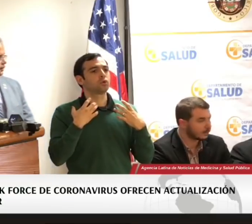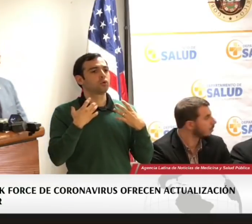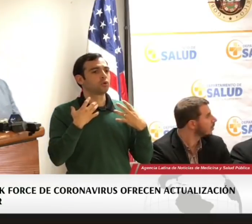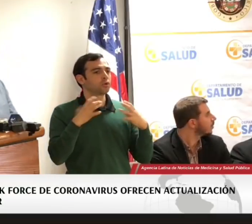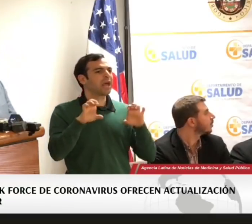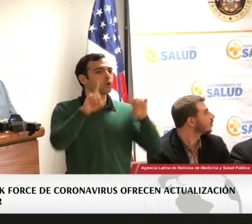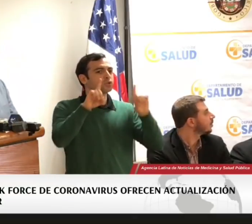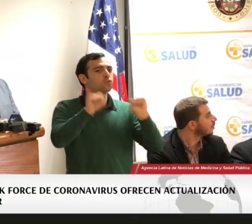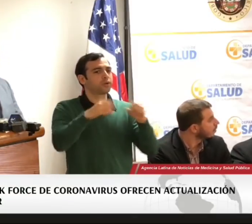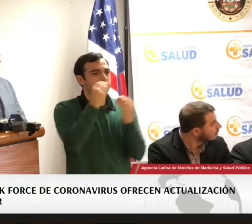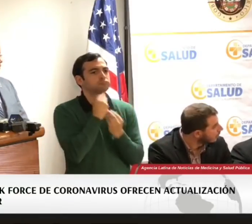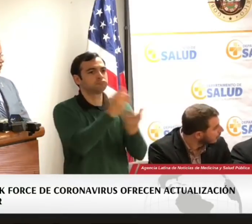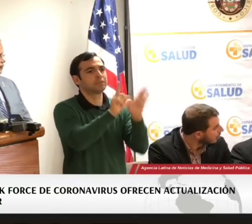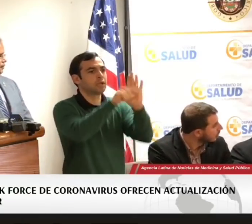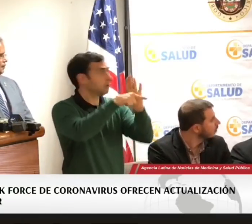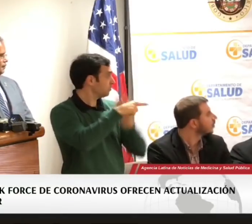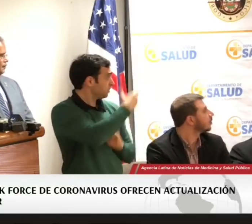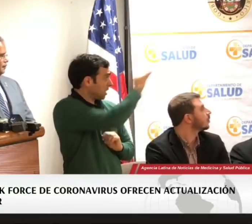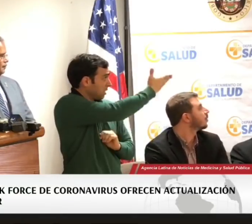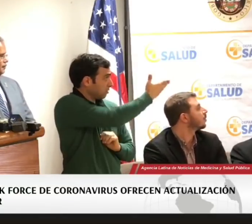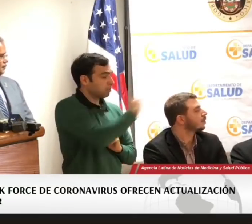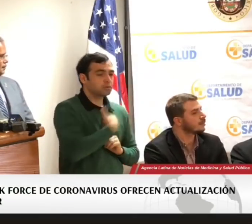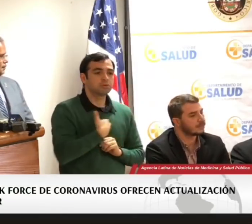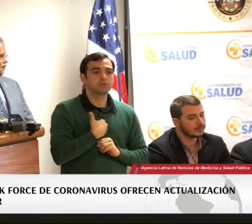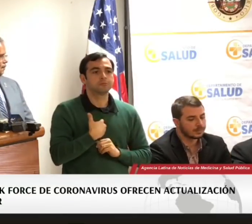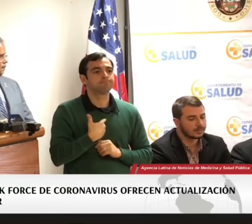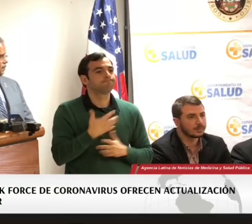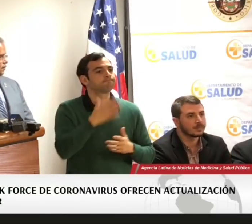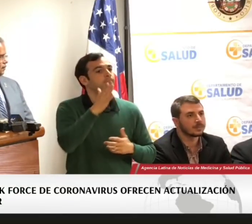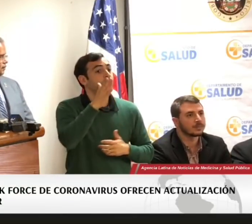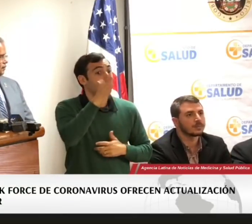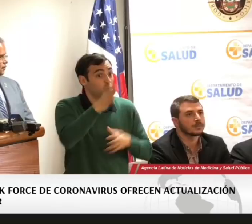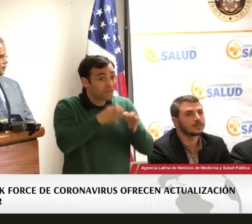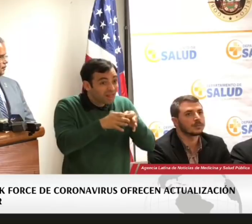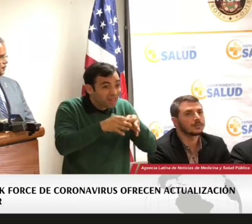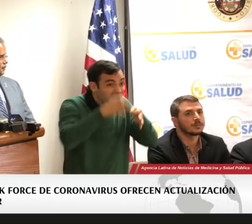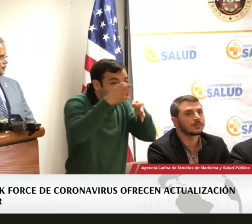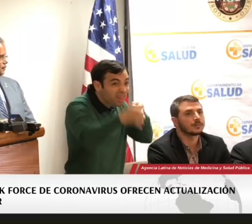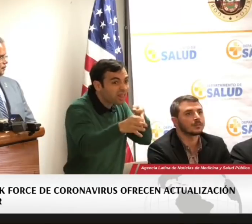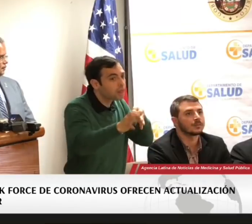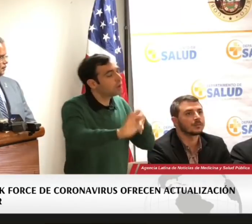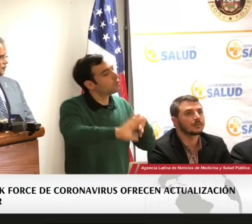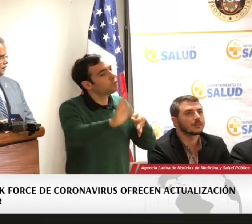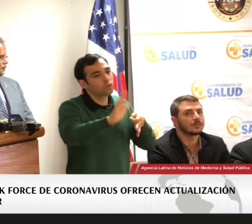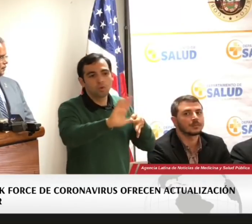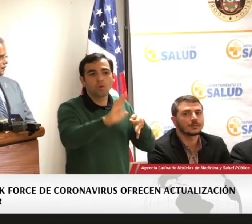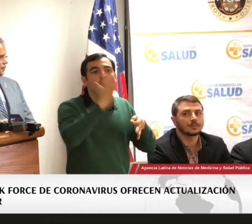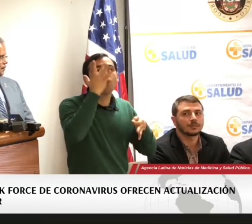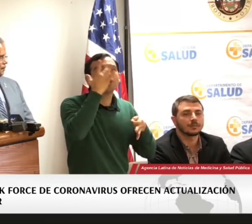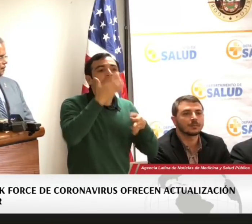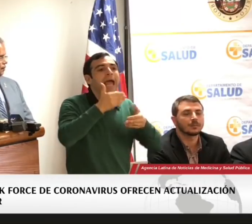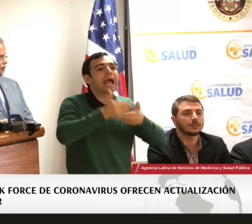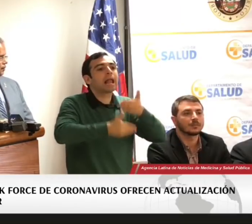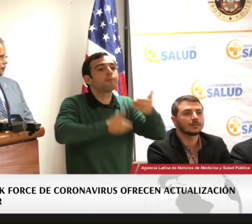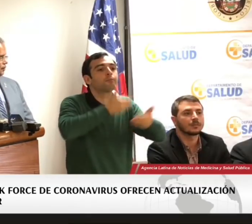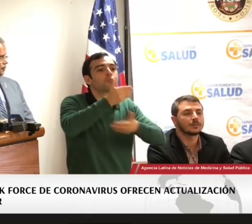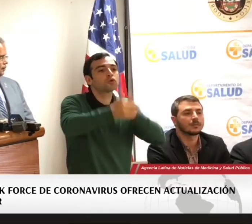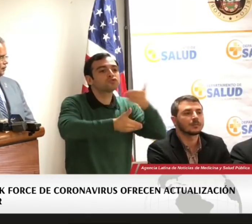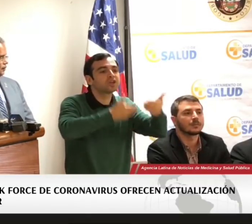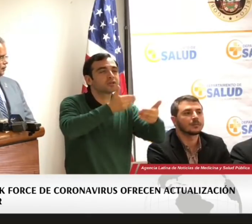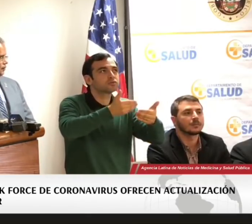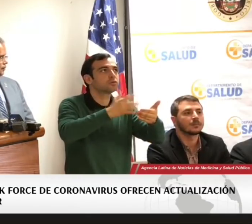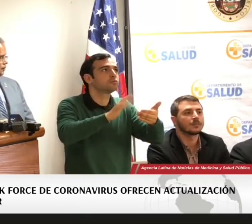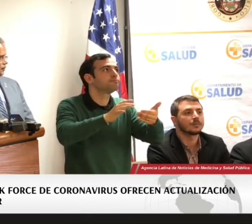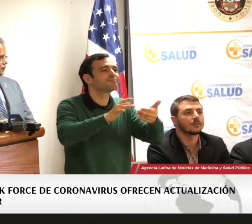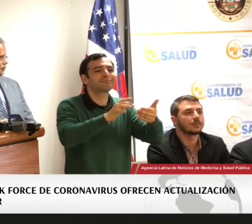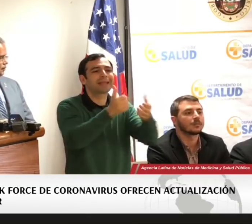fecha aquí. Sí, está ahí. No se estará extendiendo debido a que el proceso se hace desde